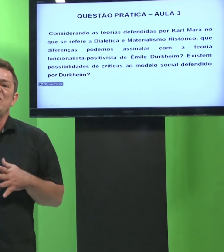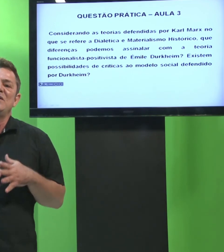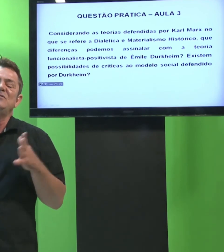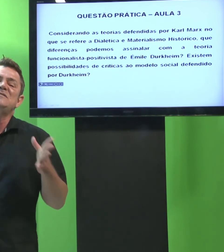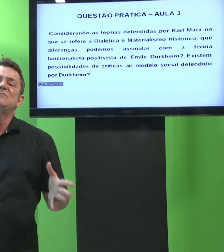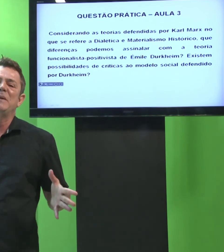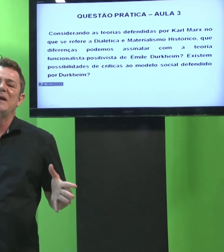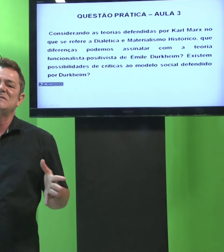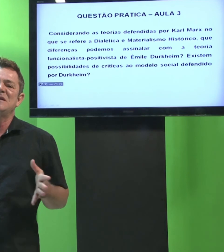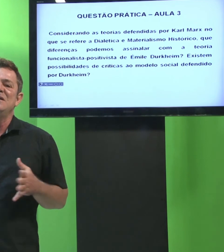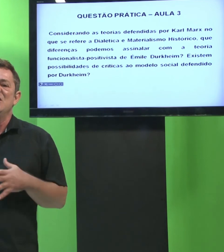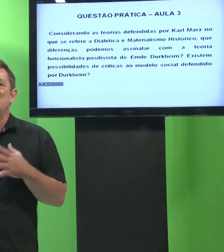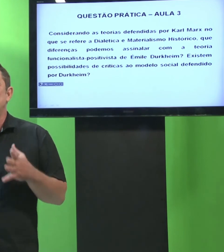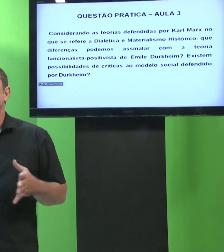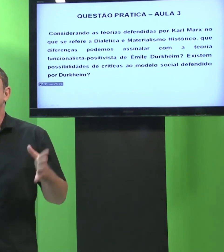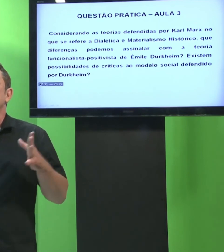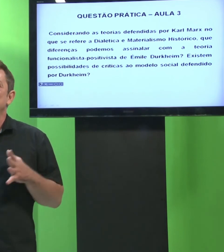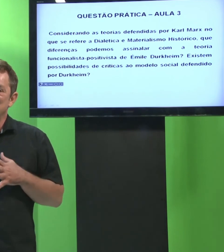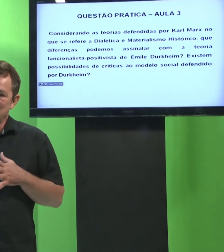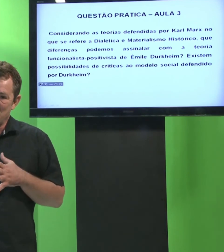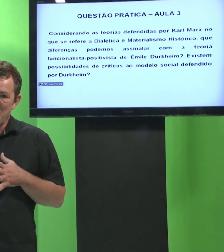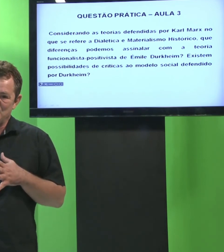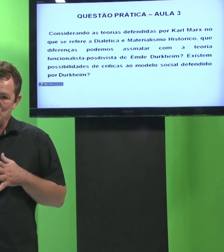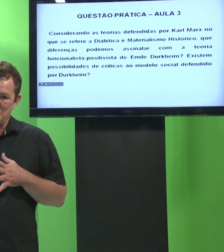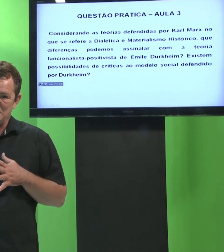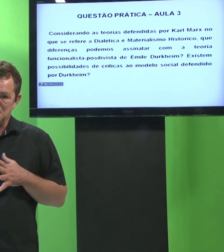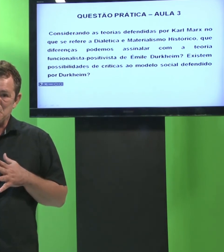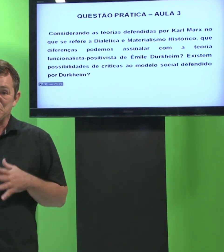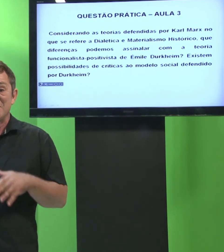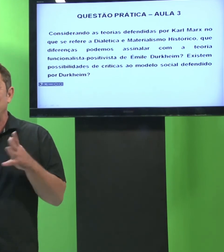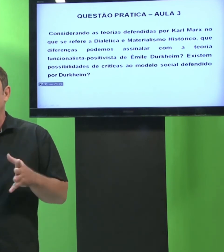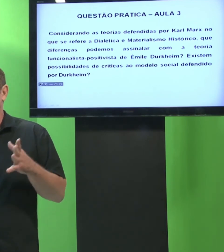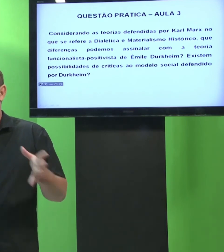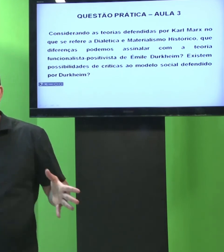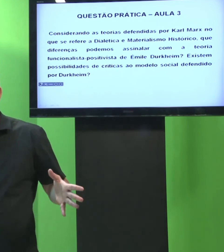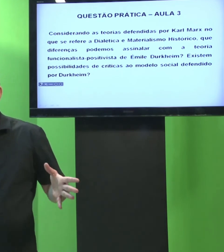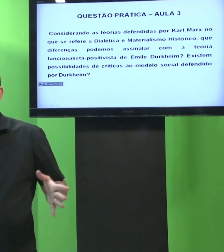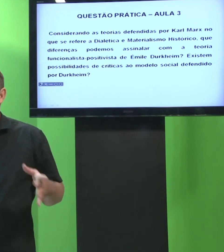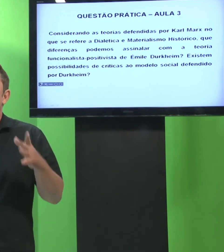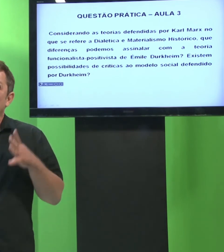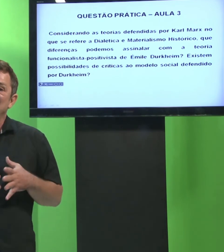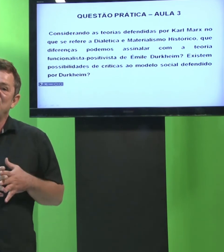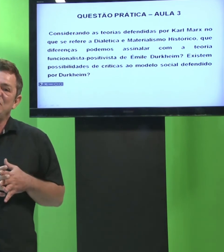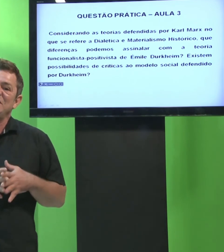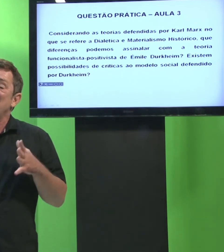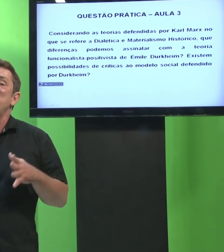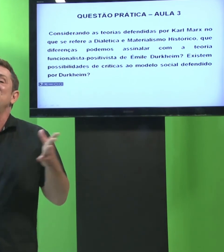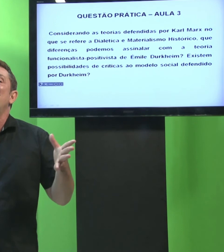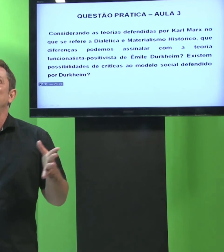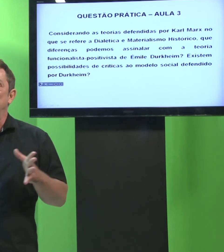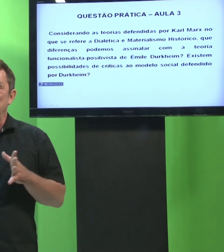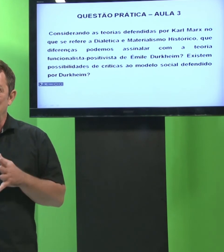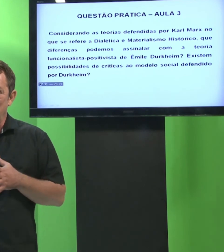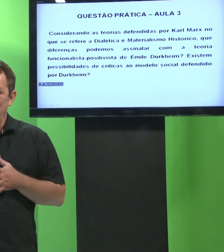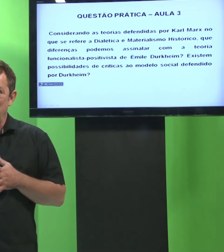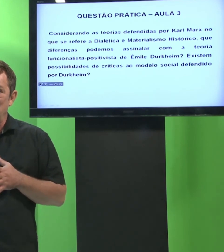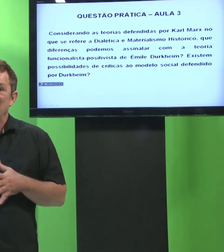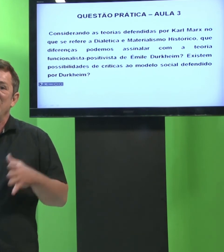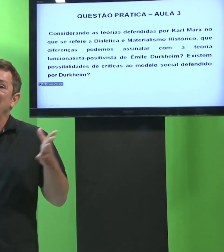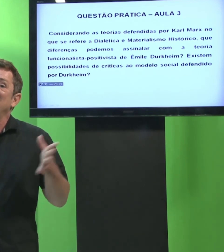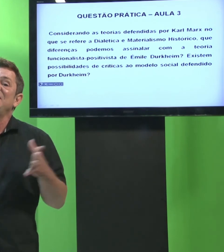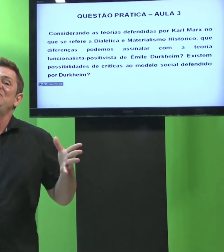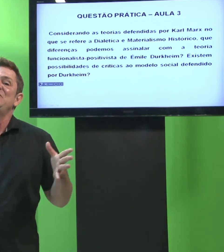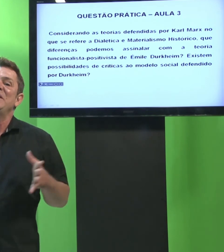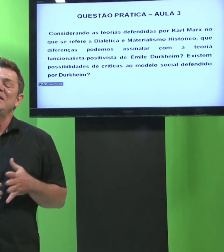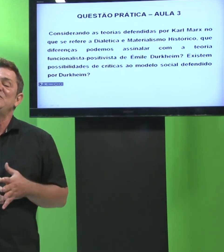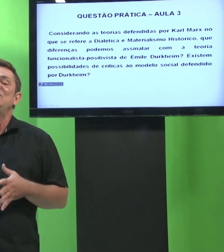o governo despreza os anseios dos trabalhadores. Já Durkheim acredita na bondade do governo